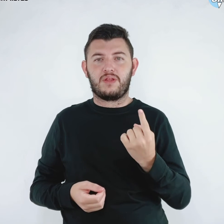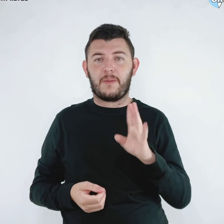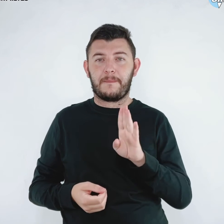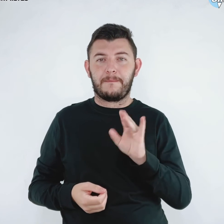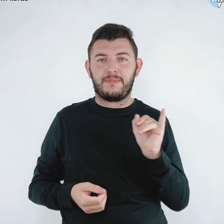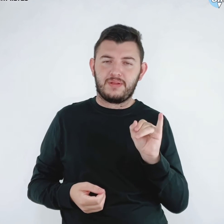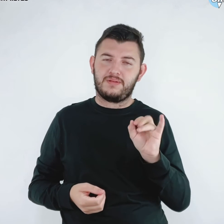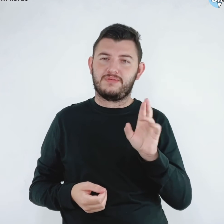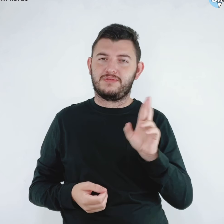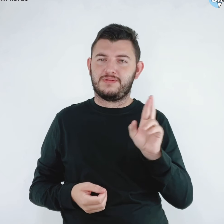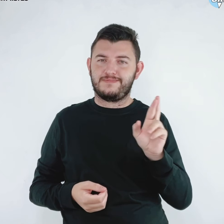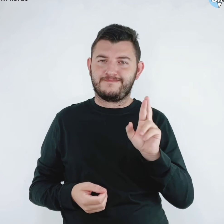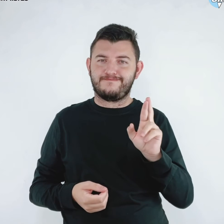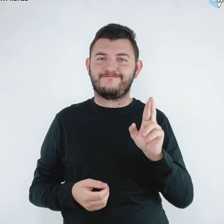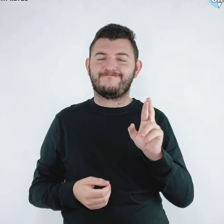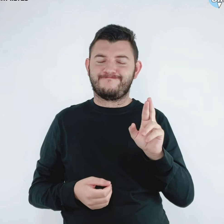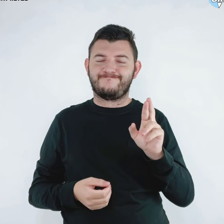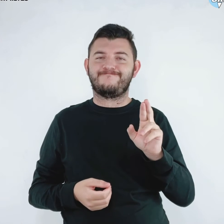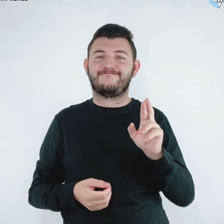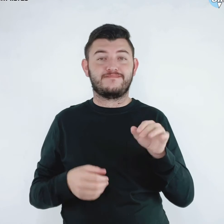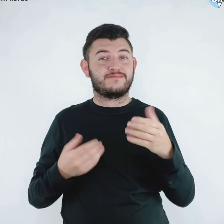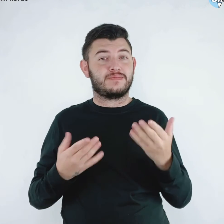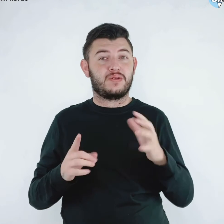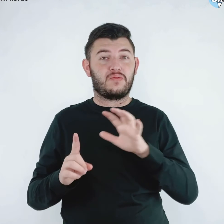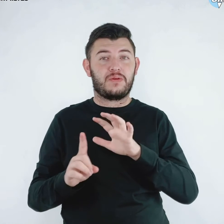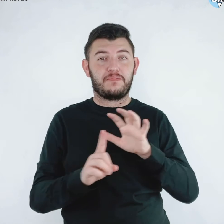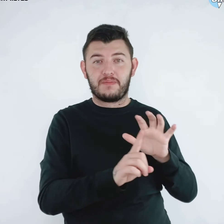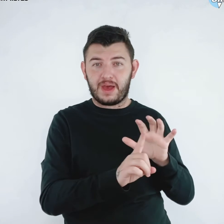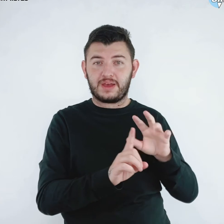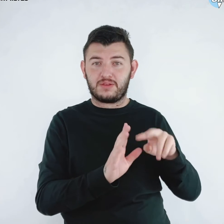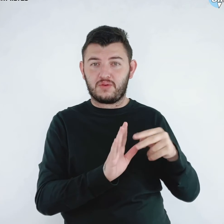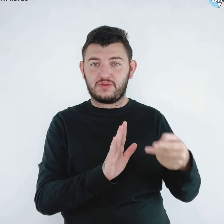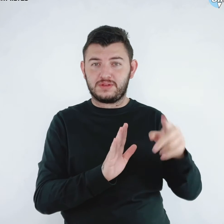bilhão. O impacto na educação básica é de